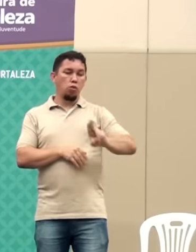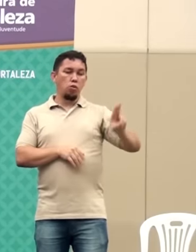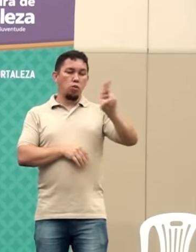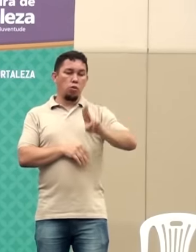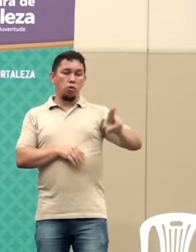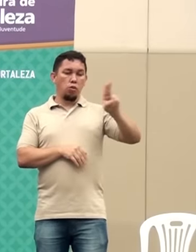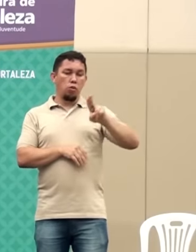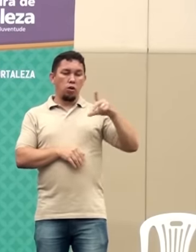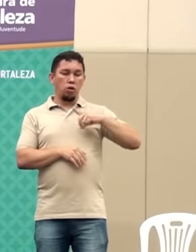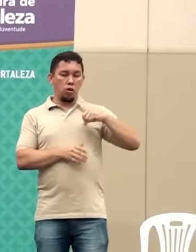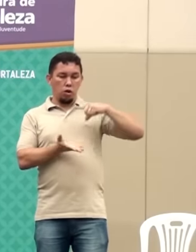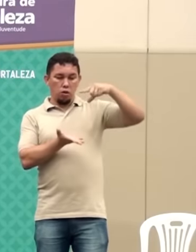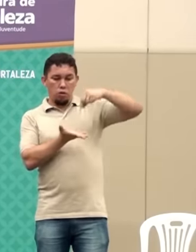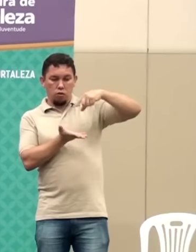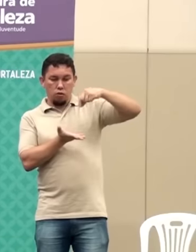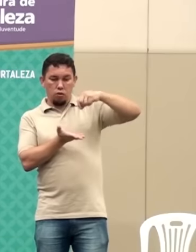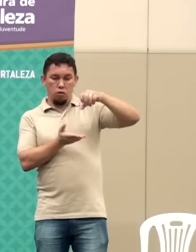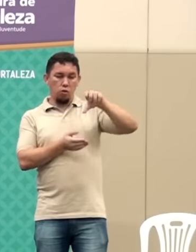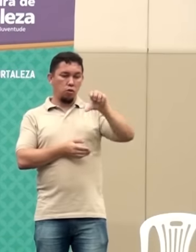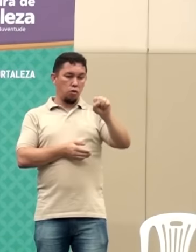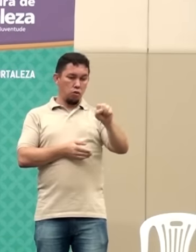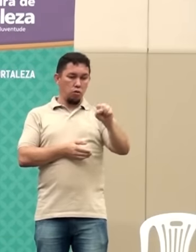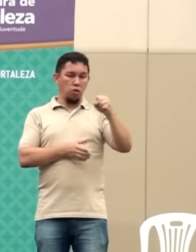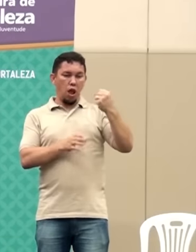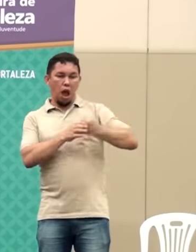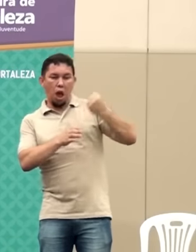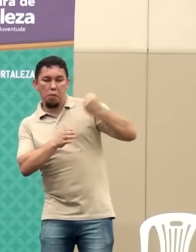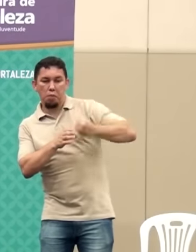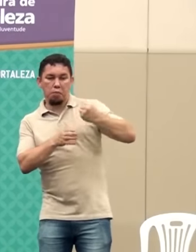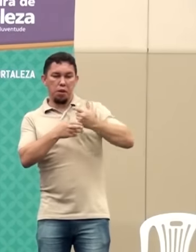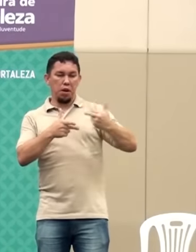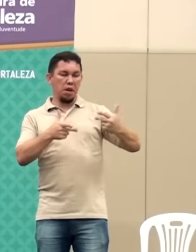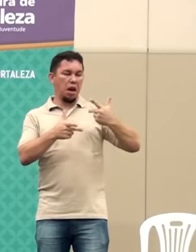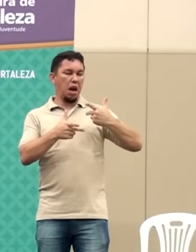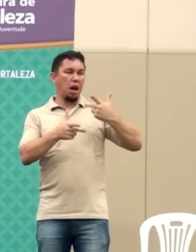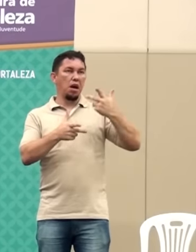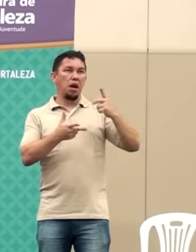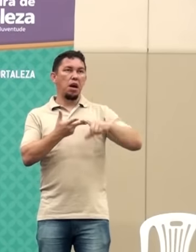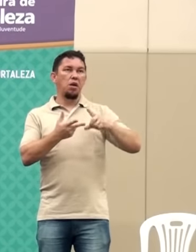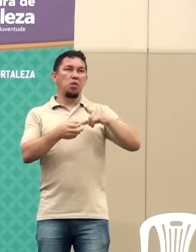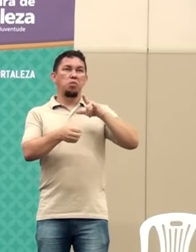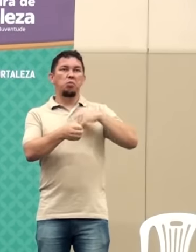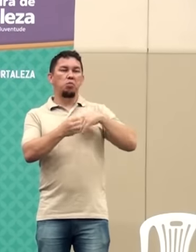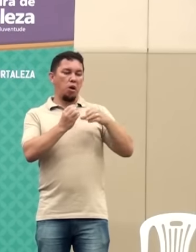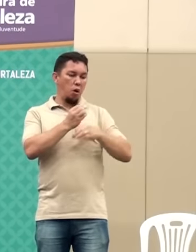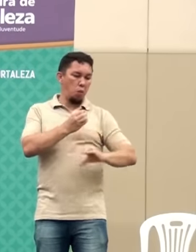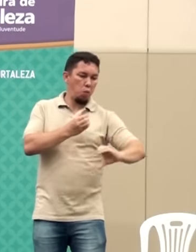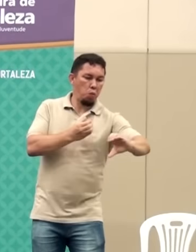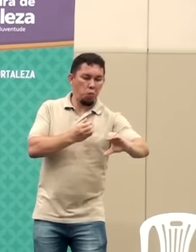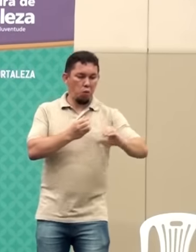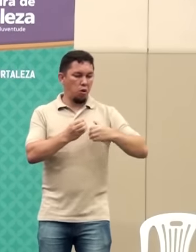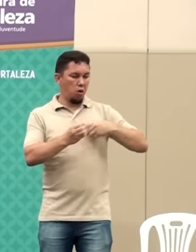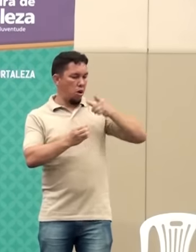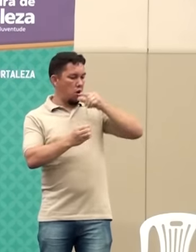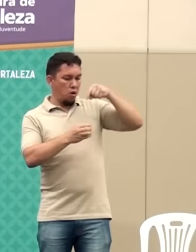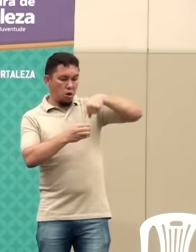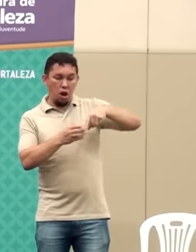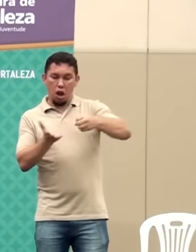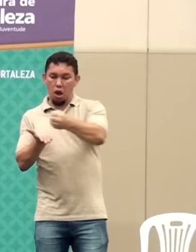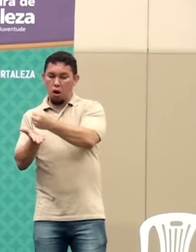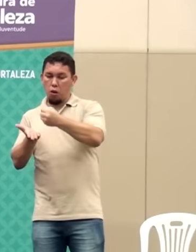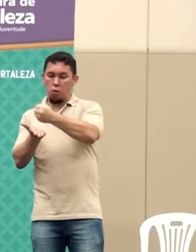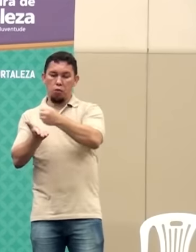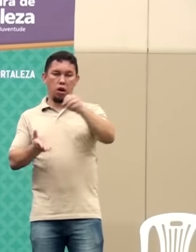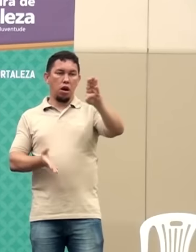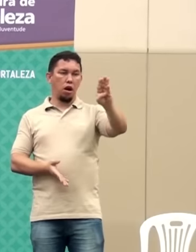como soda cáustica, né? Usado para desentupir pia, né? Usado para desentupir ralos. Então, é uma base. Então, eu já